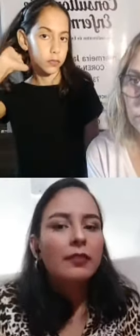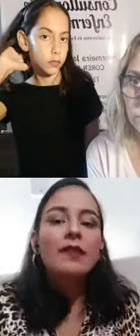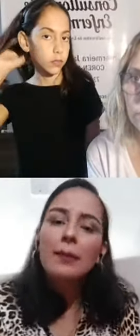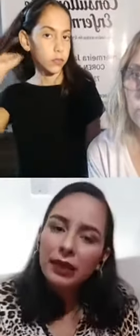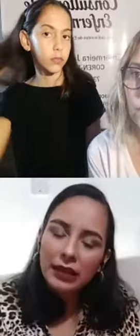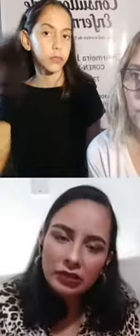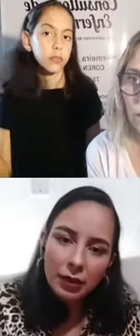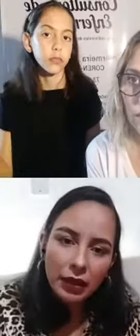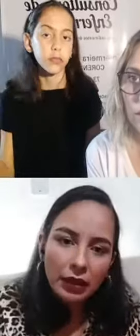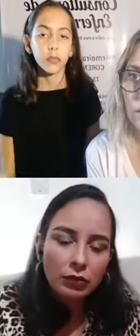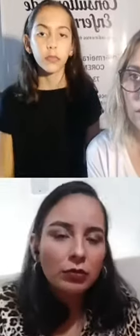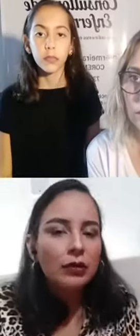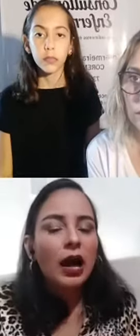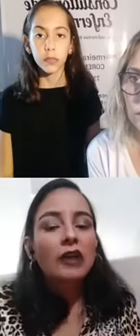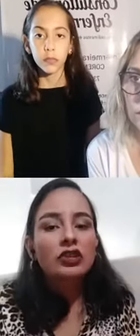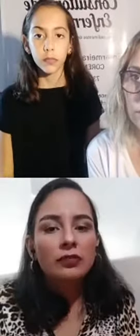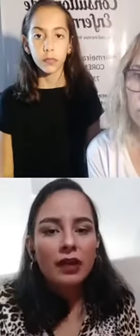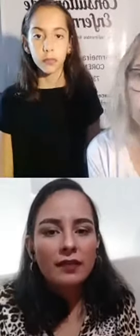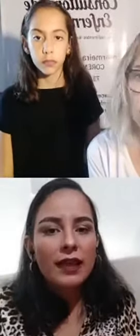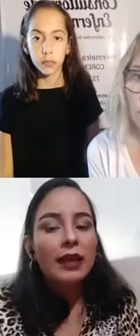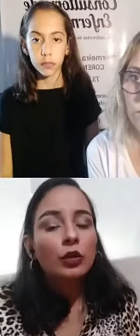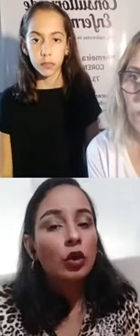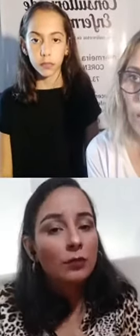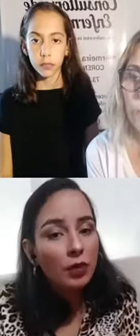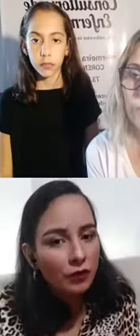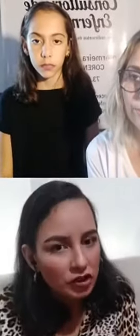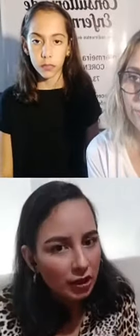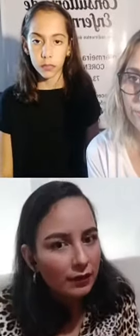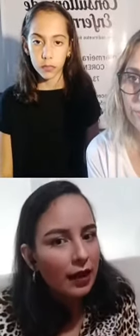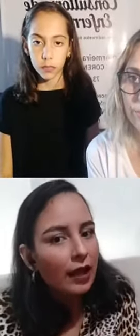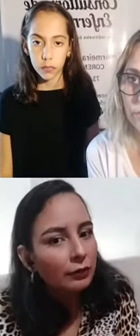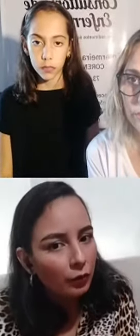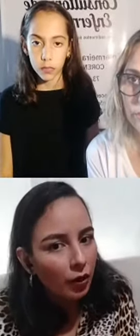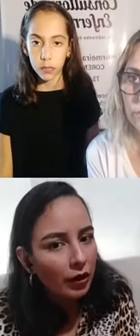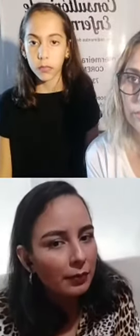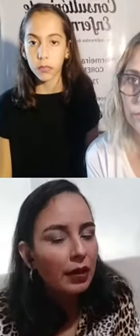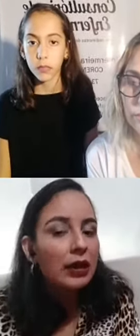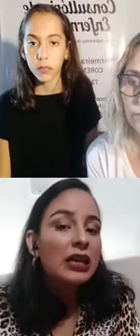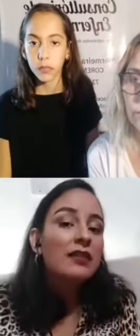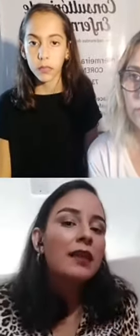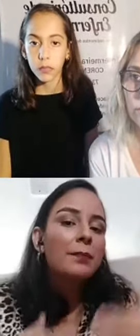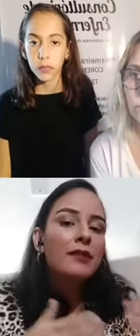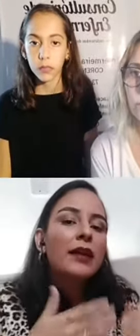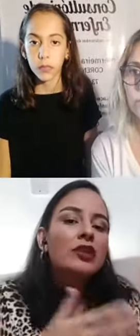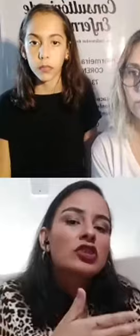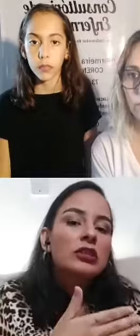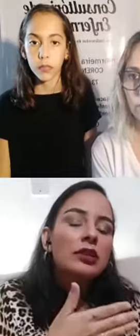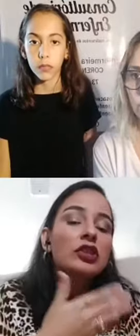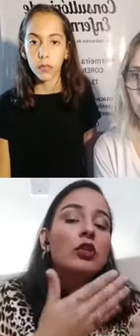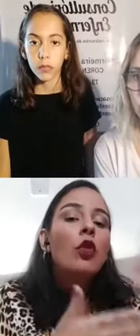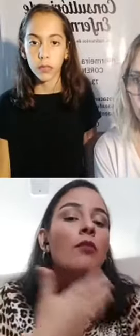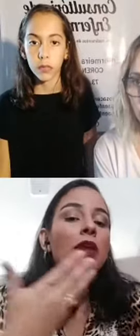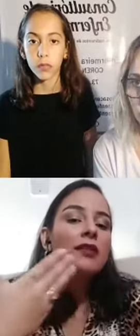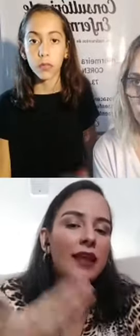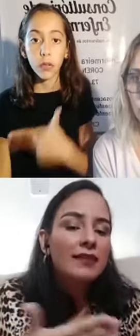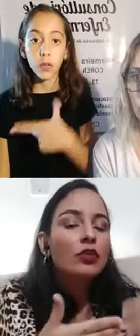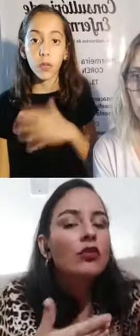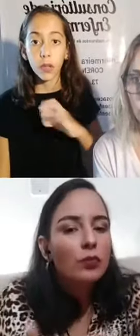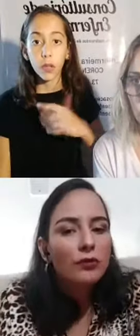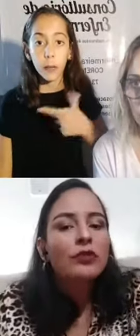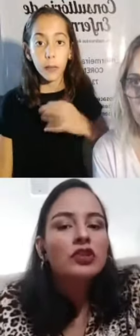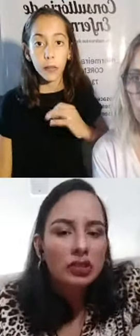planejar. Sem planejamento, a gente vai ser 2020 cancelado, viu, Moema? e sem perspectiva de como vai ser